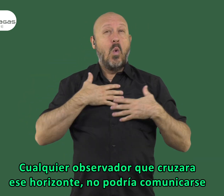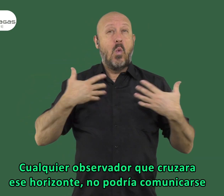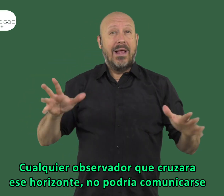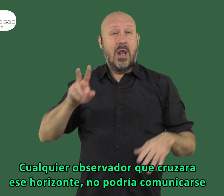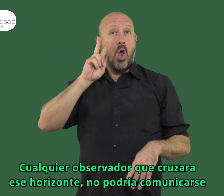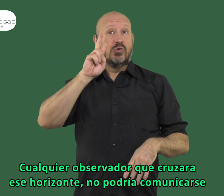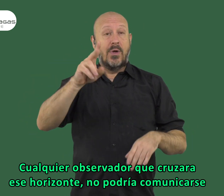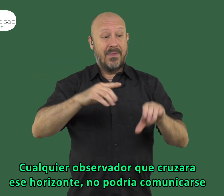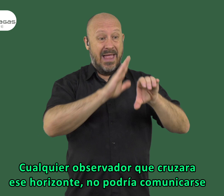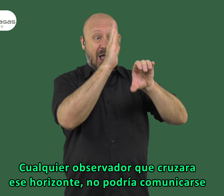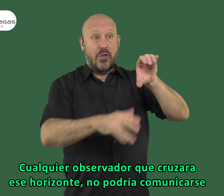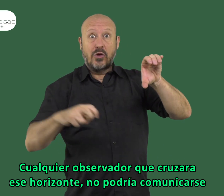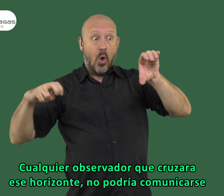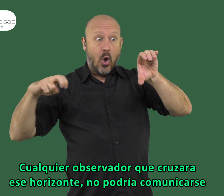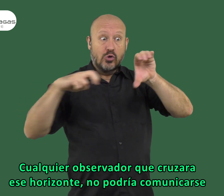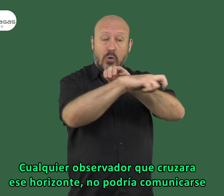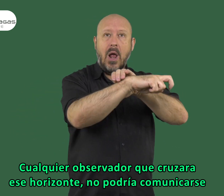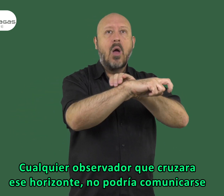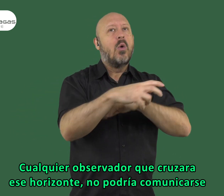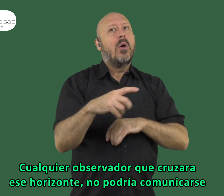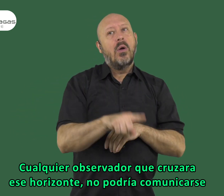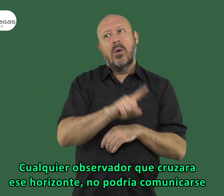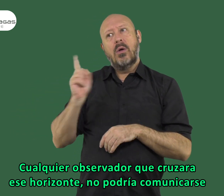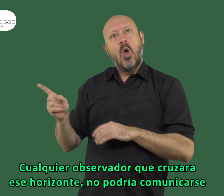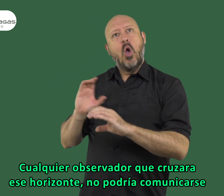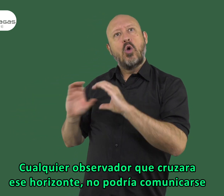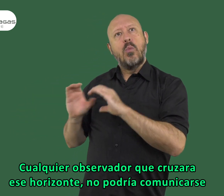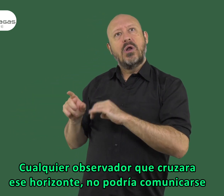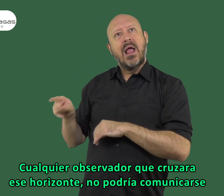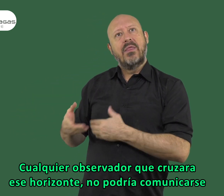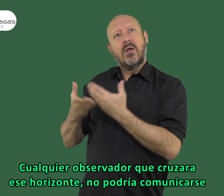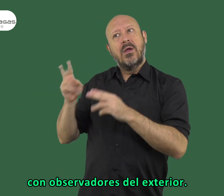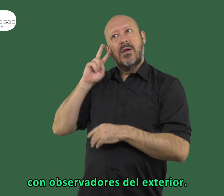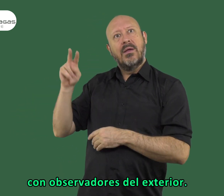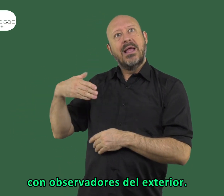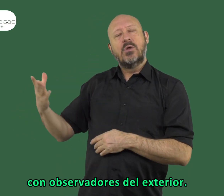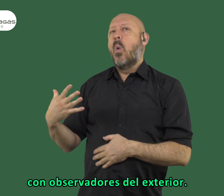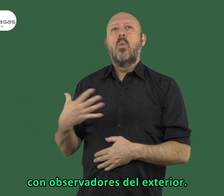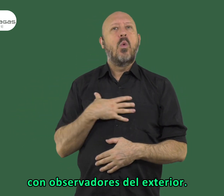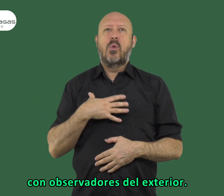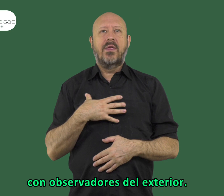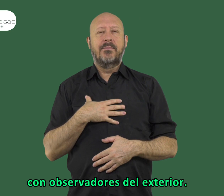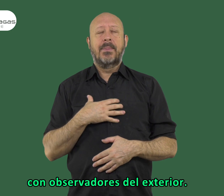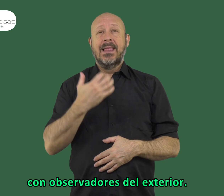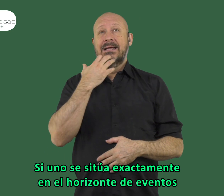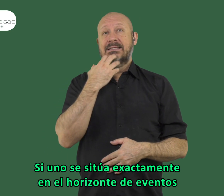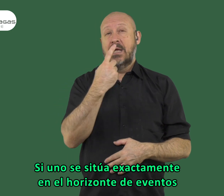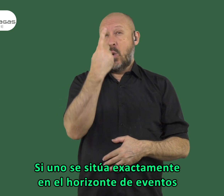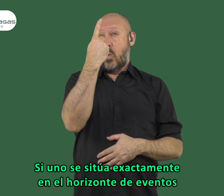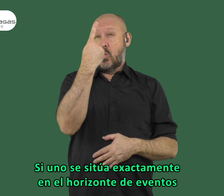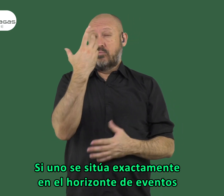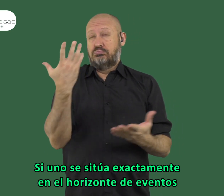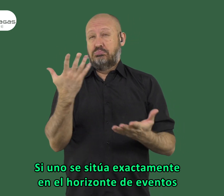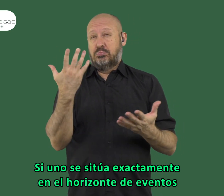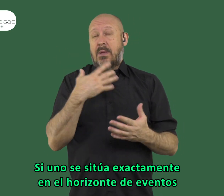Cualquier observador que cruzara ese horizonte no podría comunicarse con observadores del exterior. Si